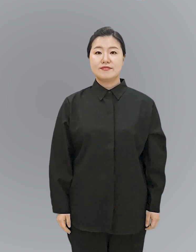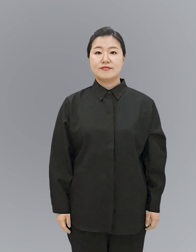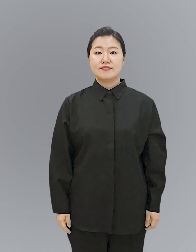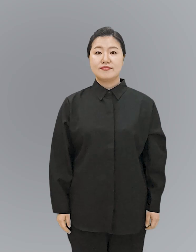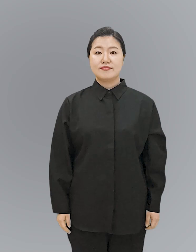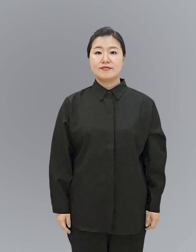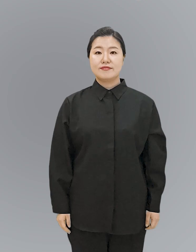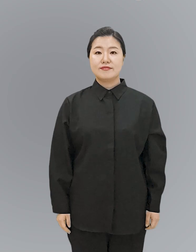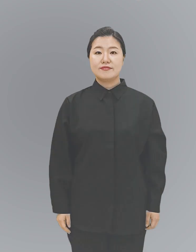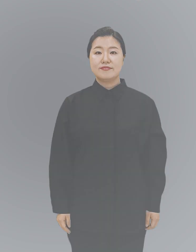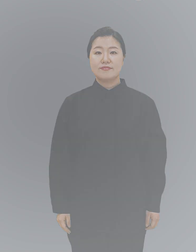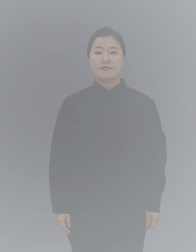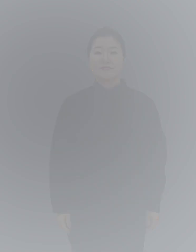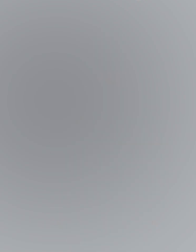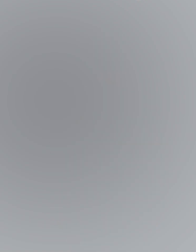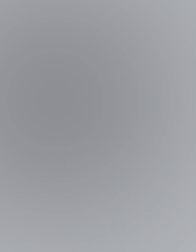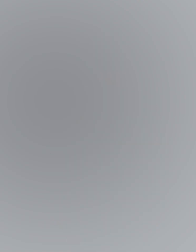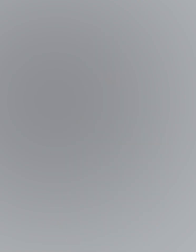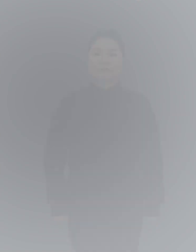출판사 커리어북스.